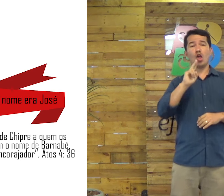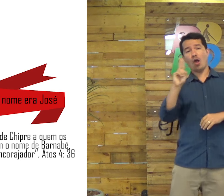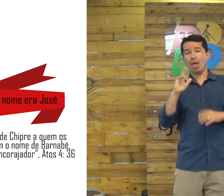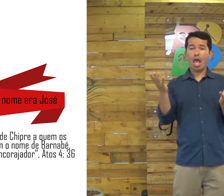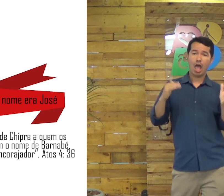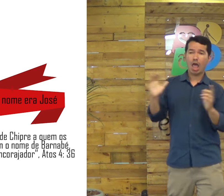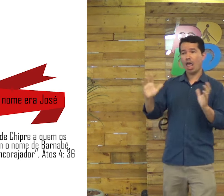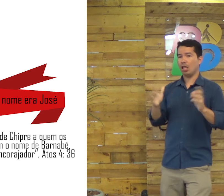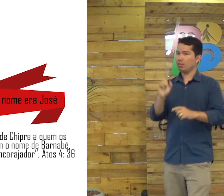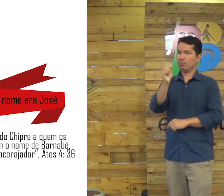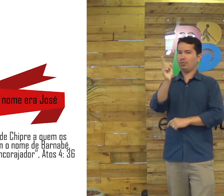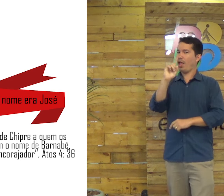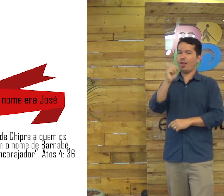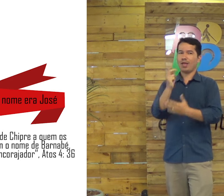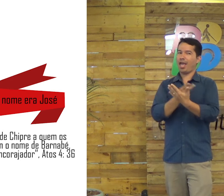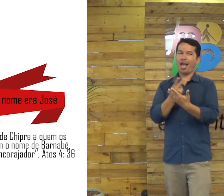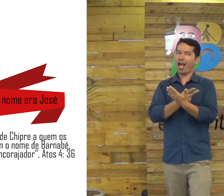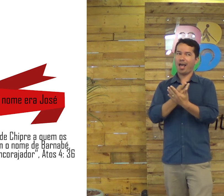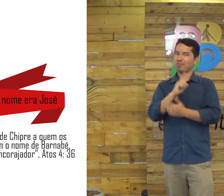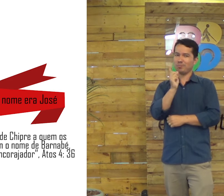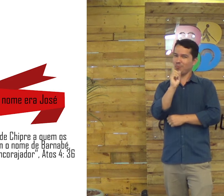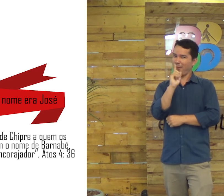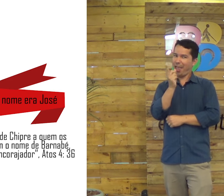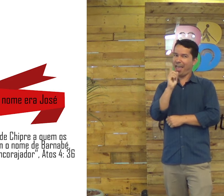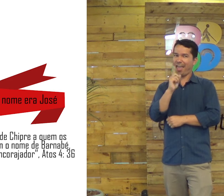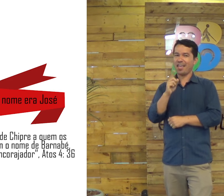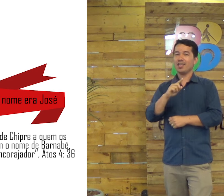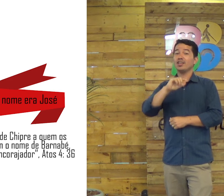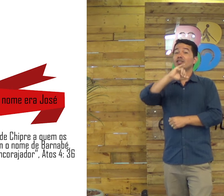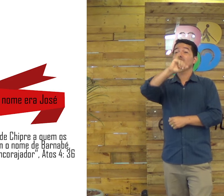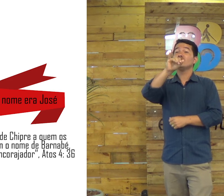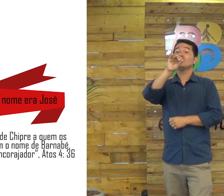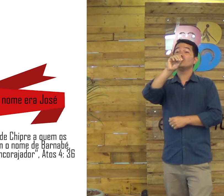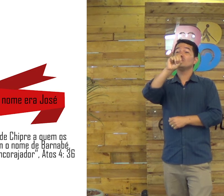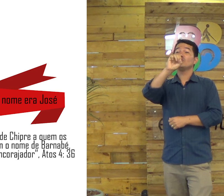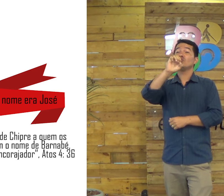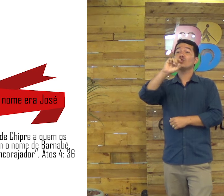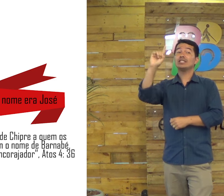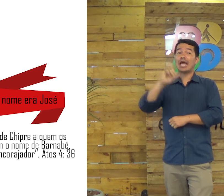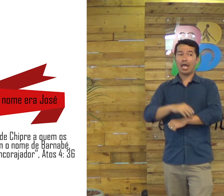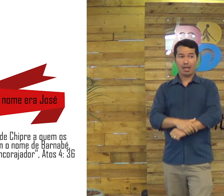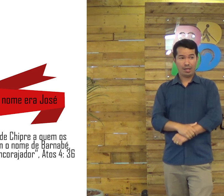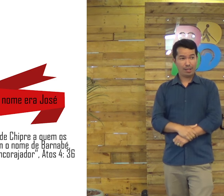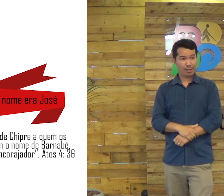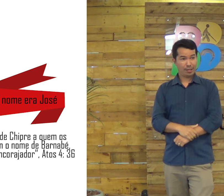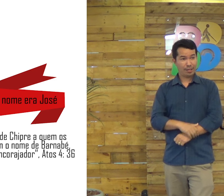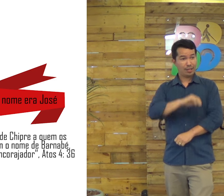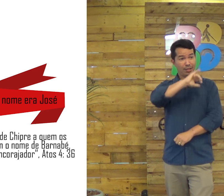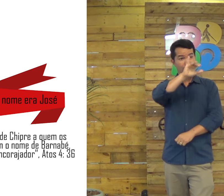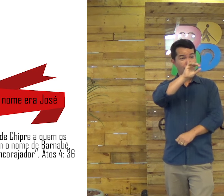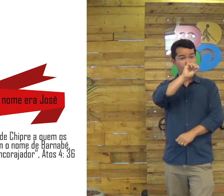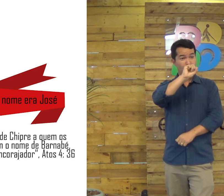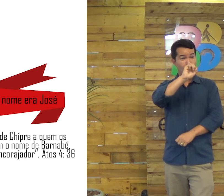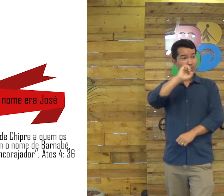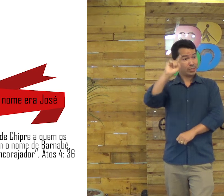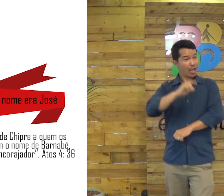Barnabé, Barnabé. Mas, de verdade, eles estavam errados. O nome dele era José. José.